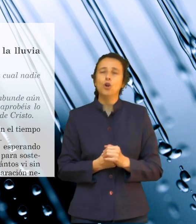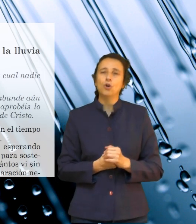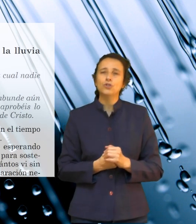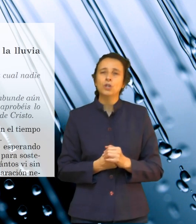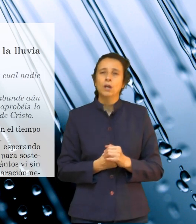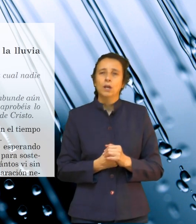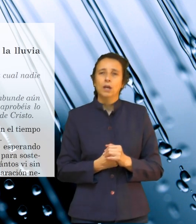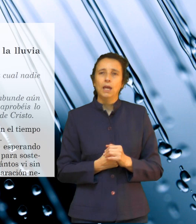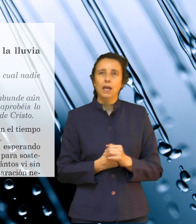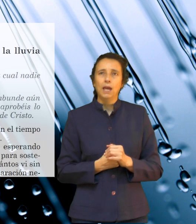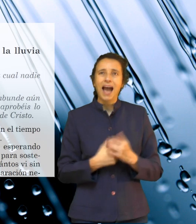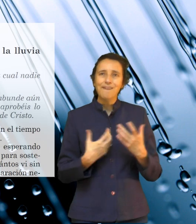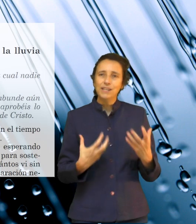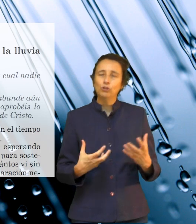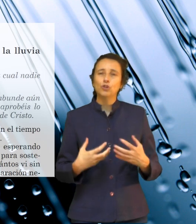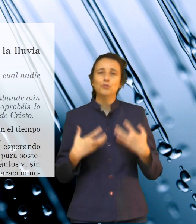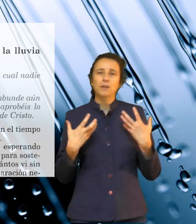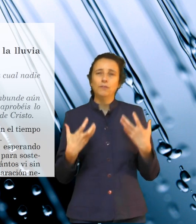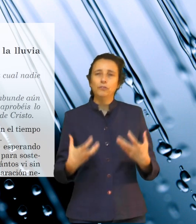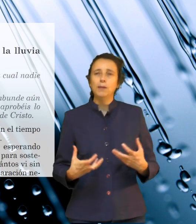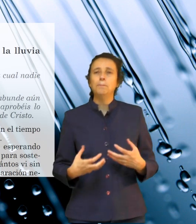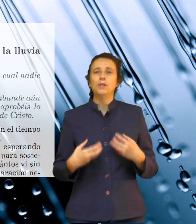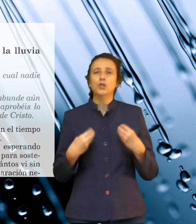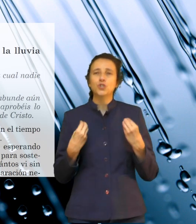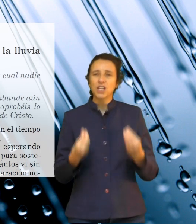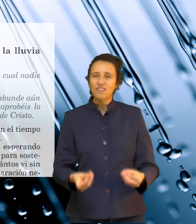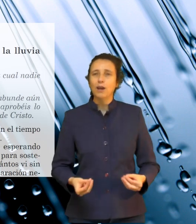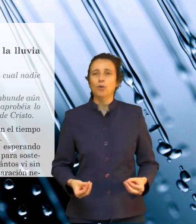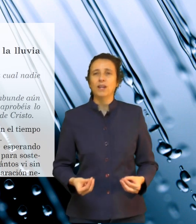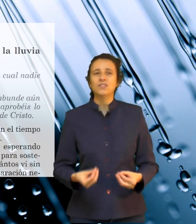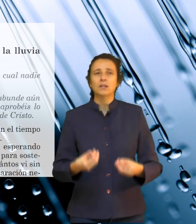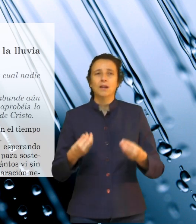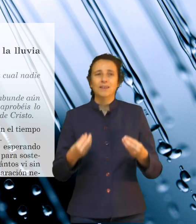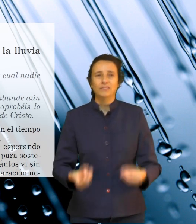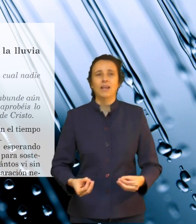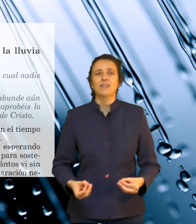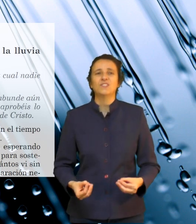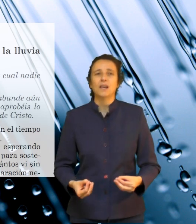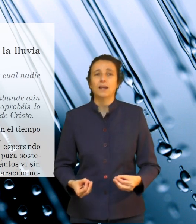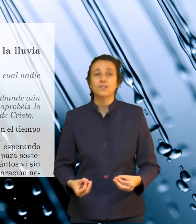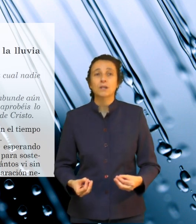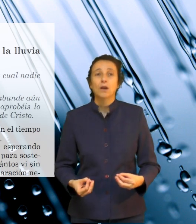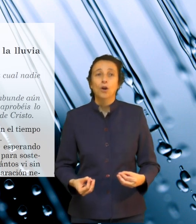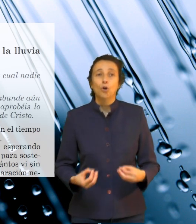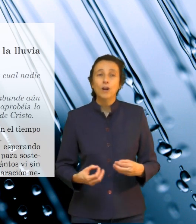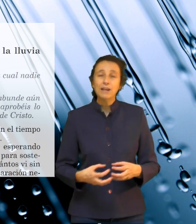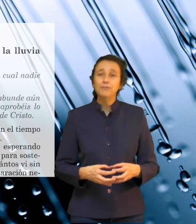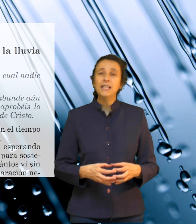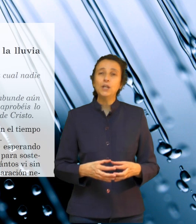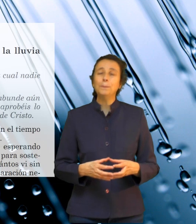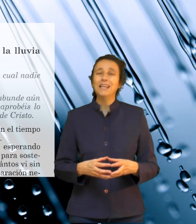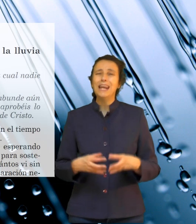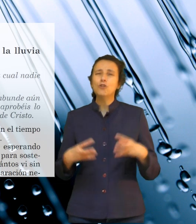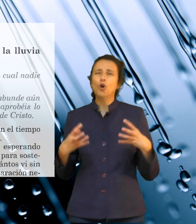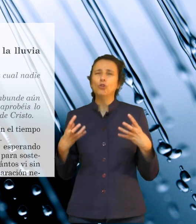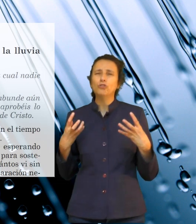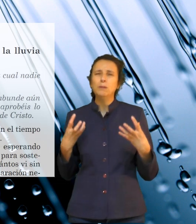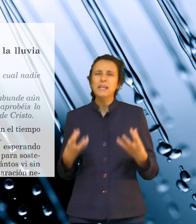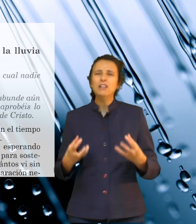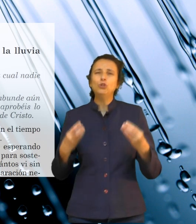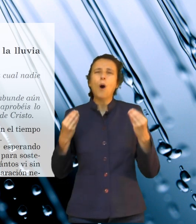nuestro los hábitos, principios y valores celestiales, con el fin de